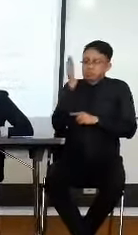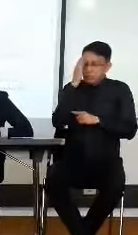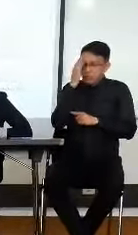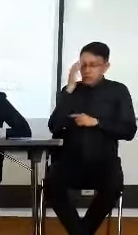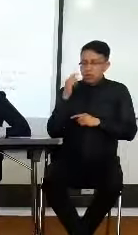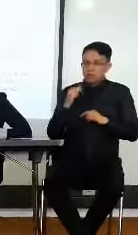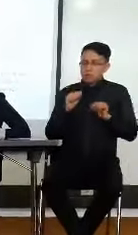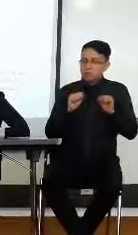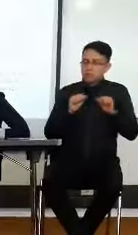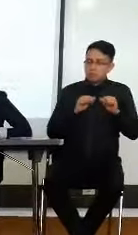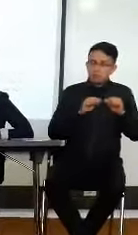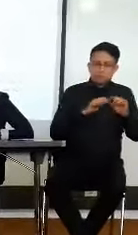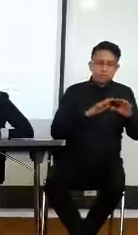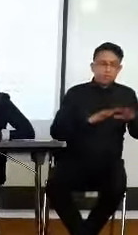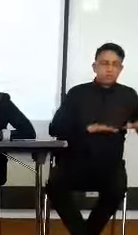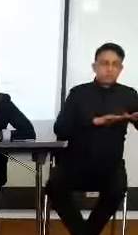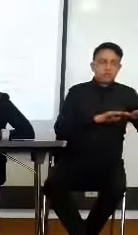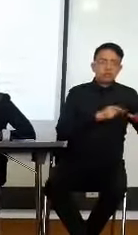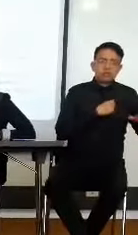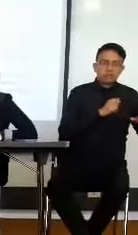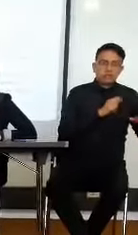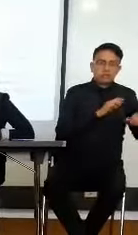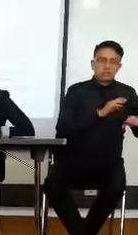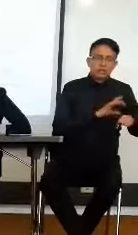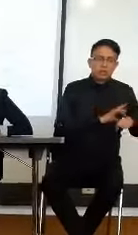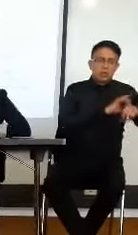de la salud también estamos llamados a educar, ¿cierto? A